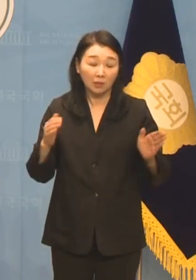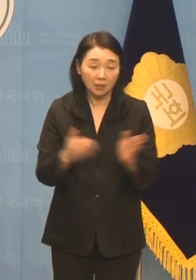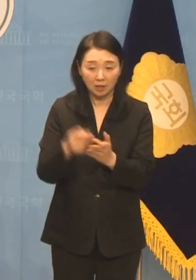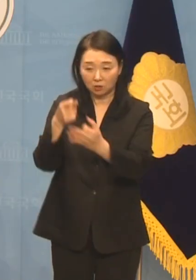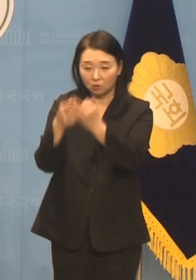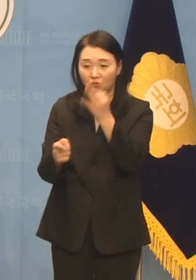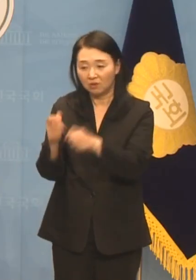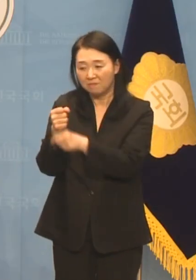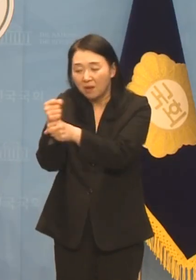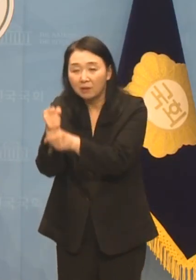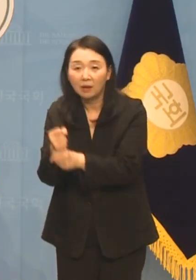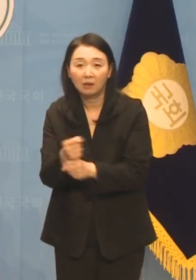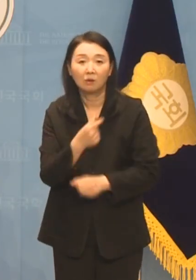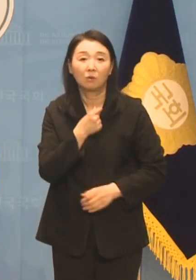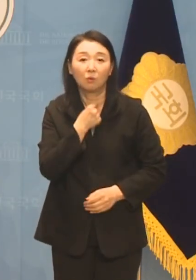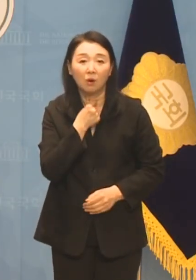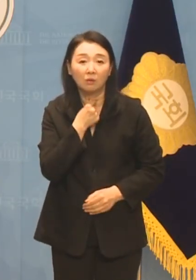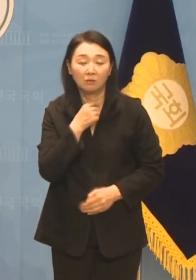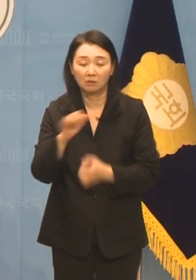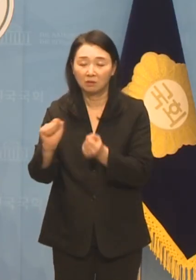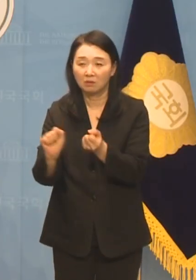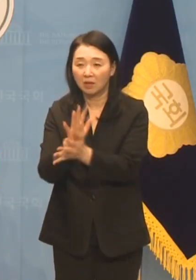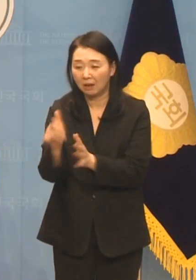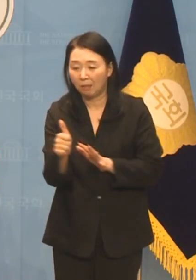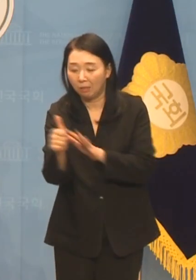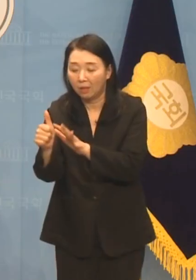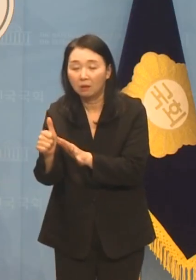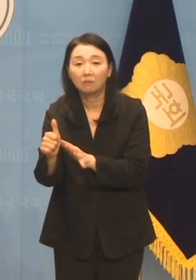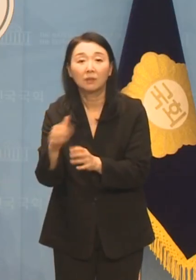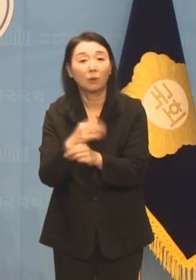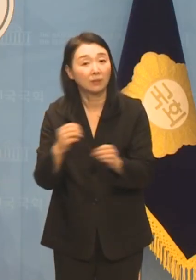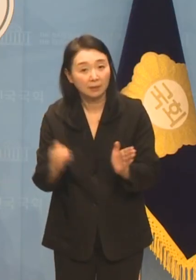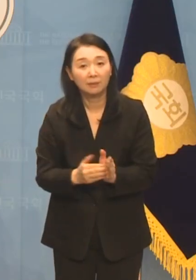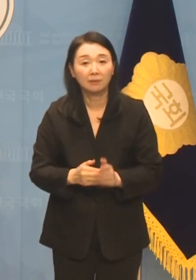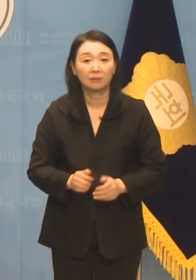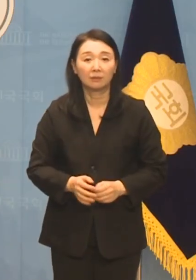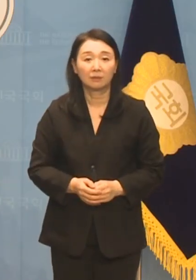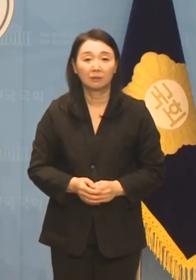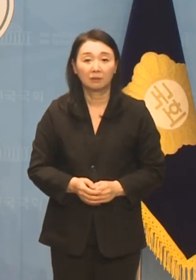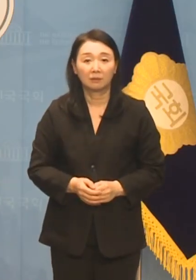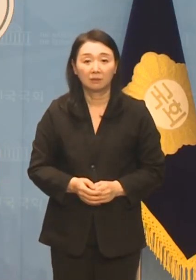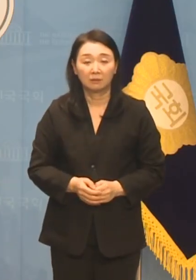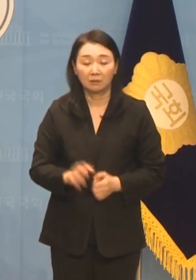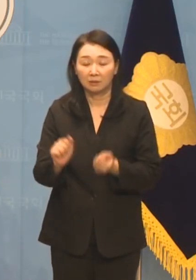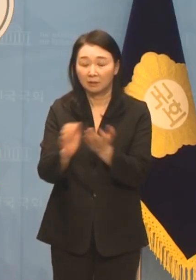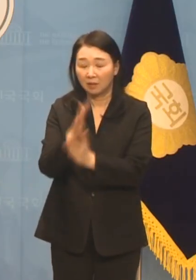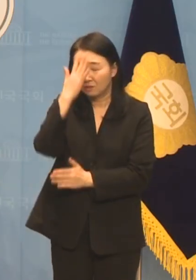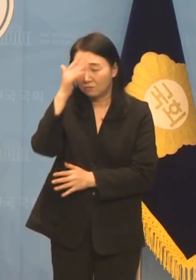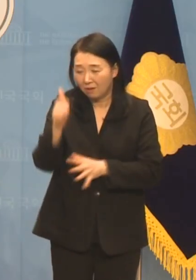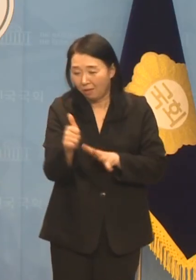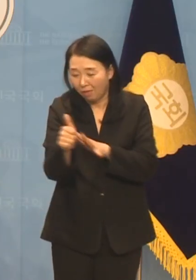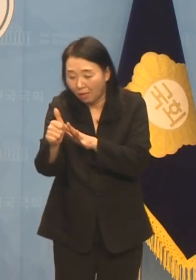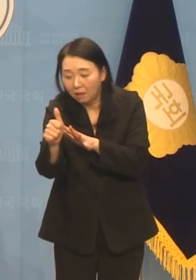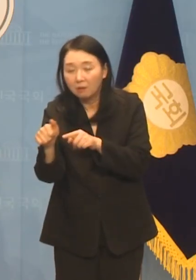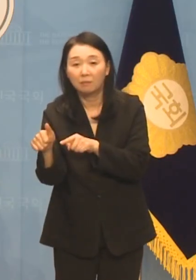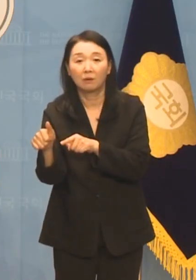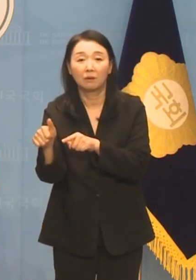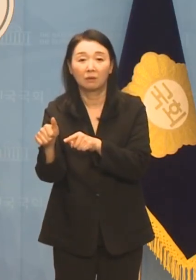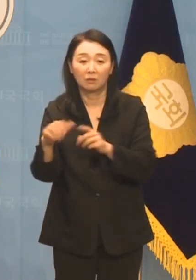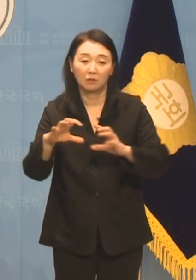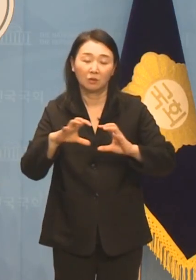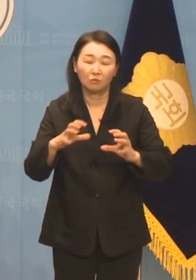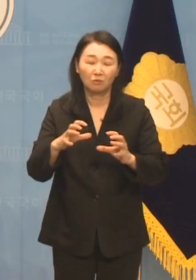윤석열에게 매달리며 내란의 그림자를 쫓아다닐 셈입니까? 내란 수계의 꽁무니를 쫓아다니며